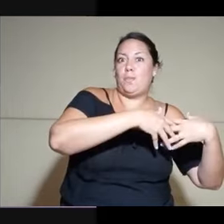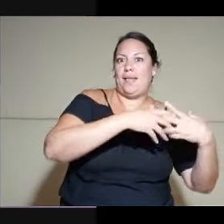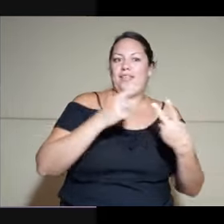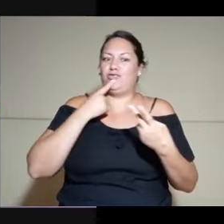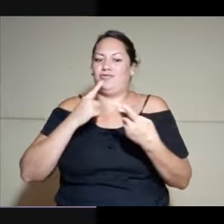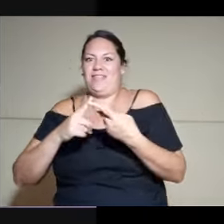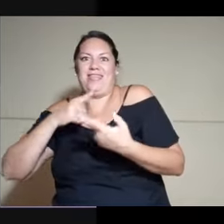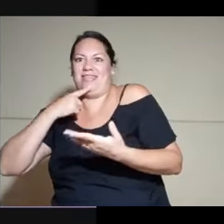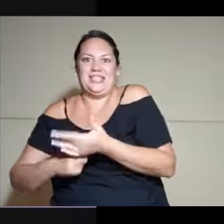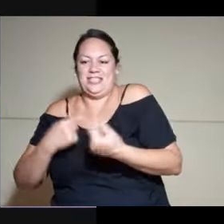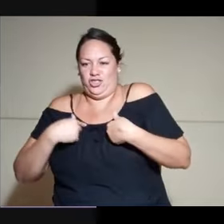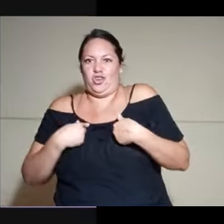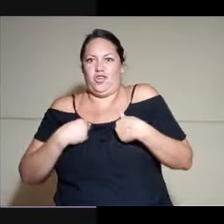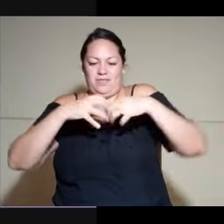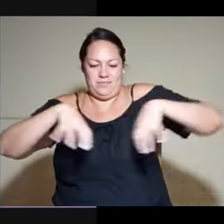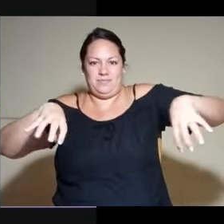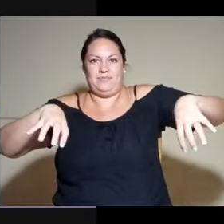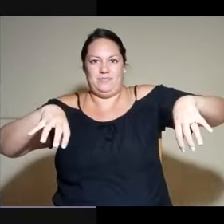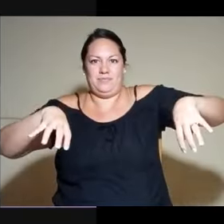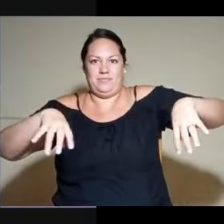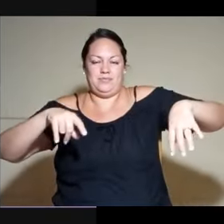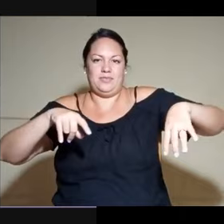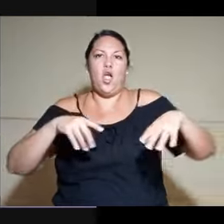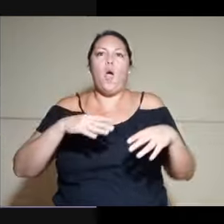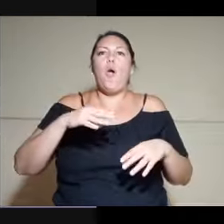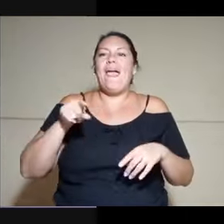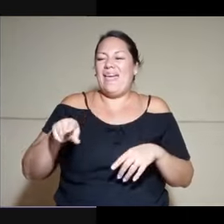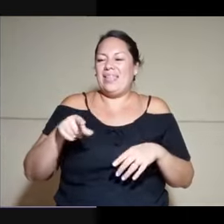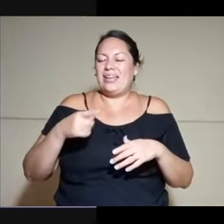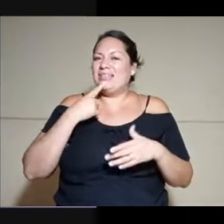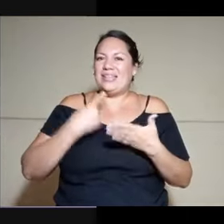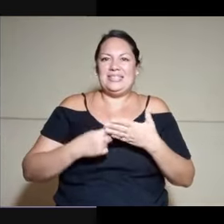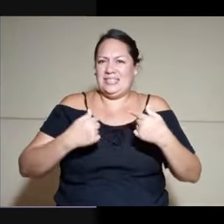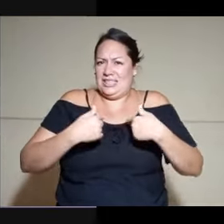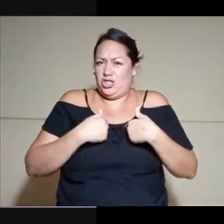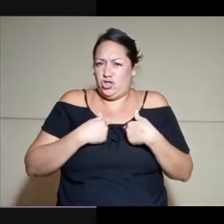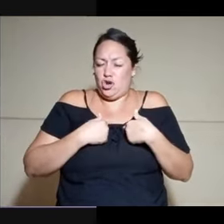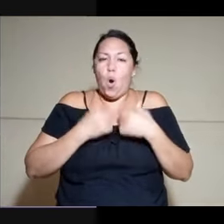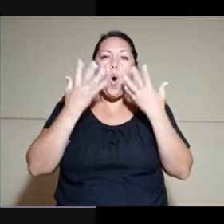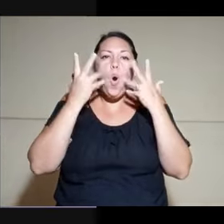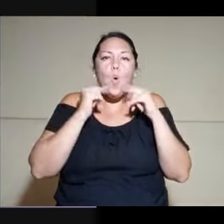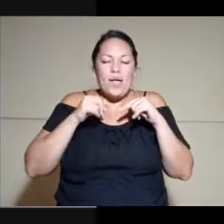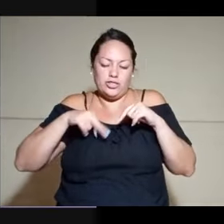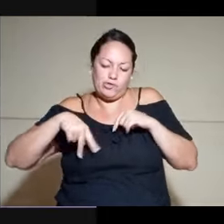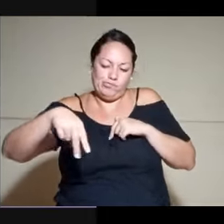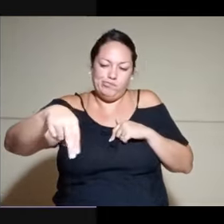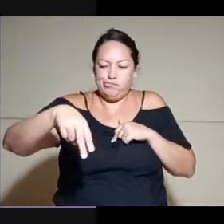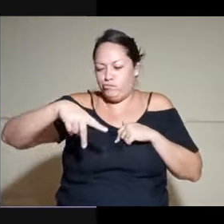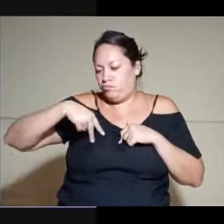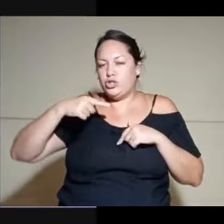de motricidad. La motricidad voluntaria y la involuntaria. La motricidad voluntaria es la que tiene que ver con los